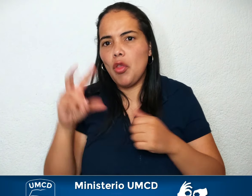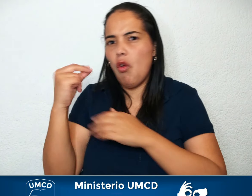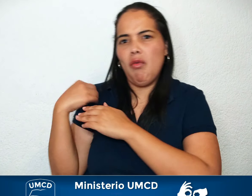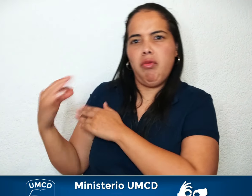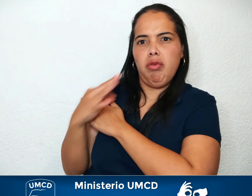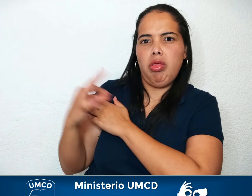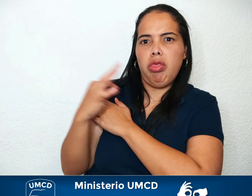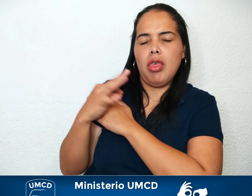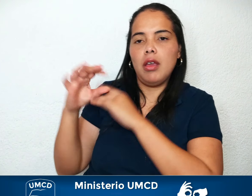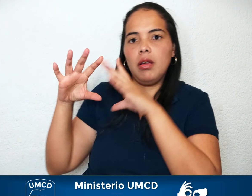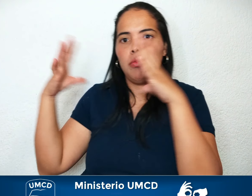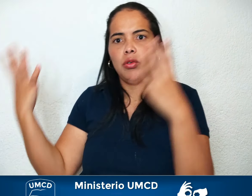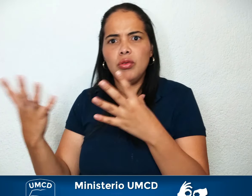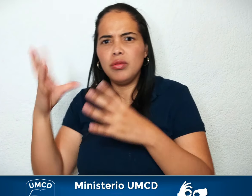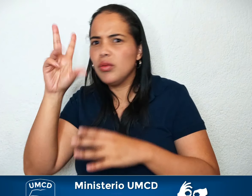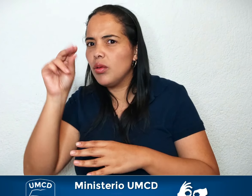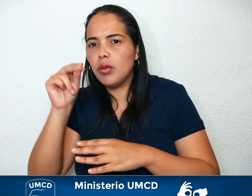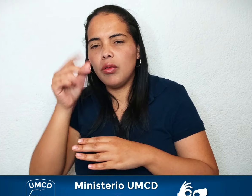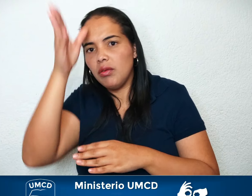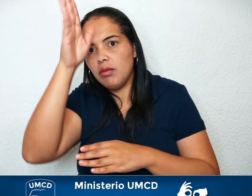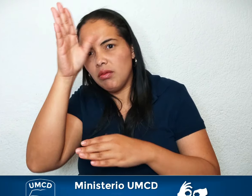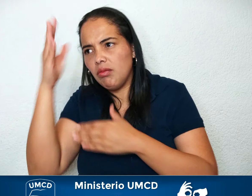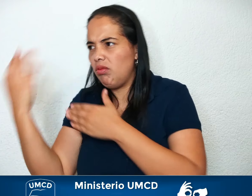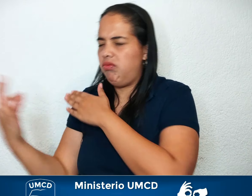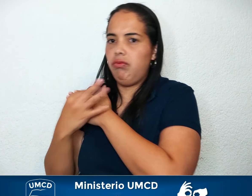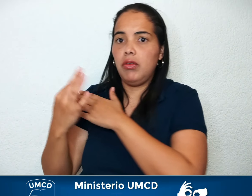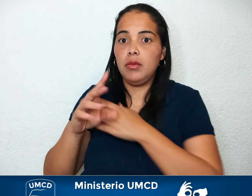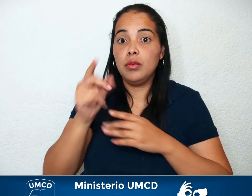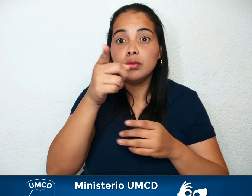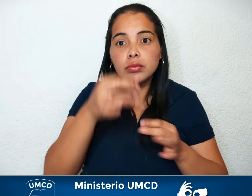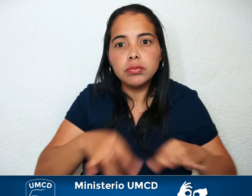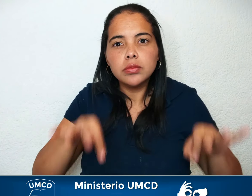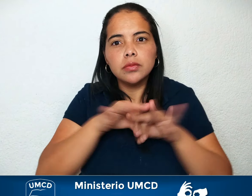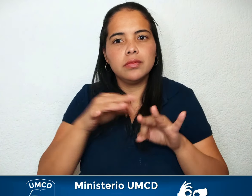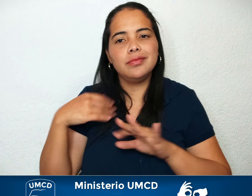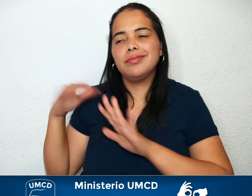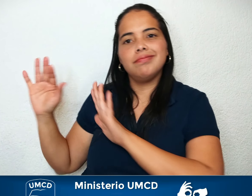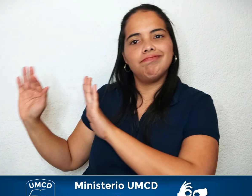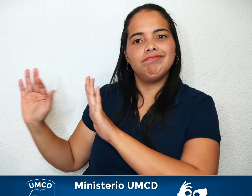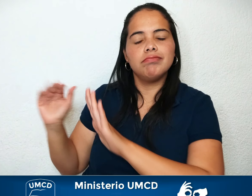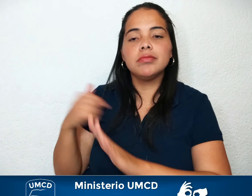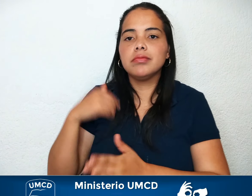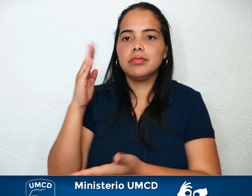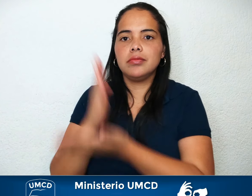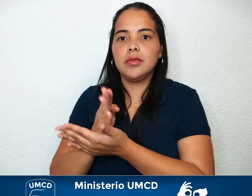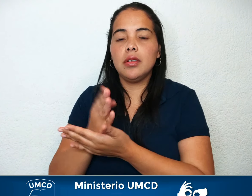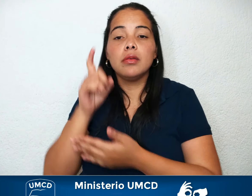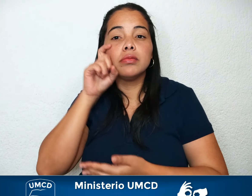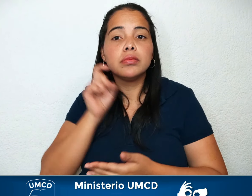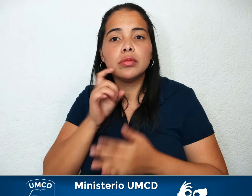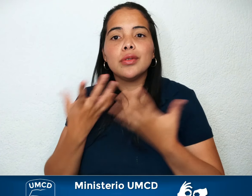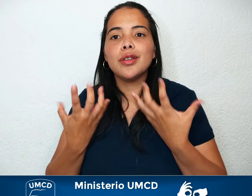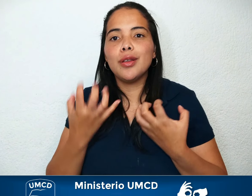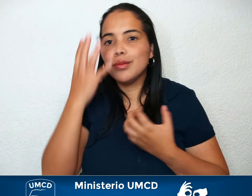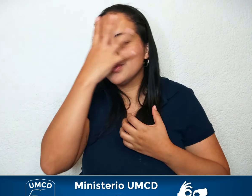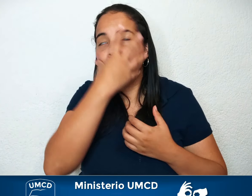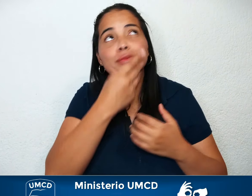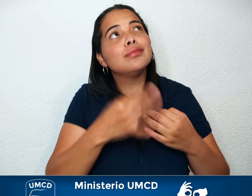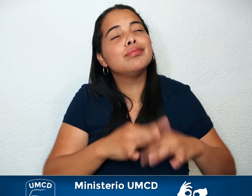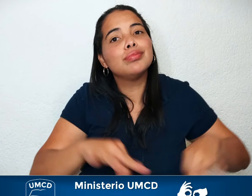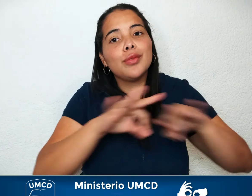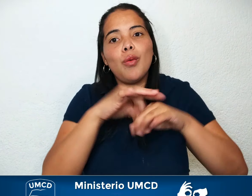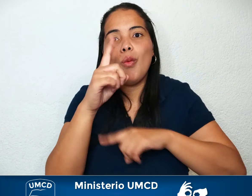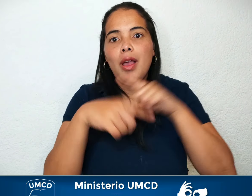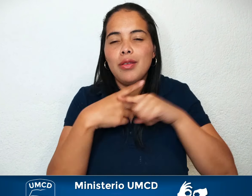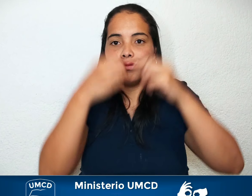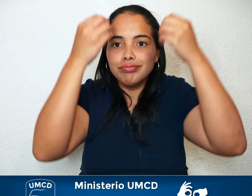enfáticos en la manera como corregimos y disciplinamos la indisciplina moral sexual dentro de la